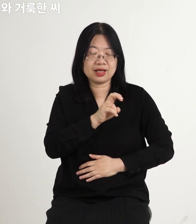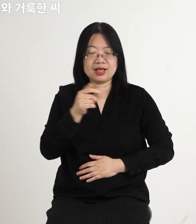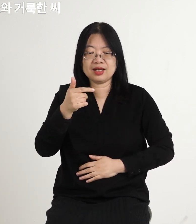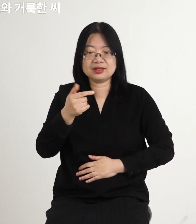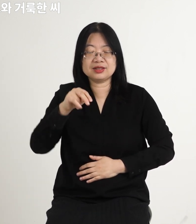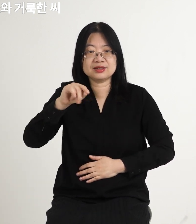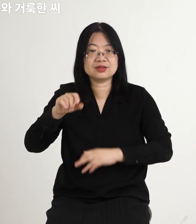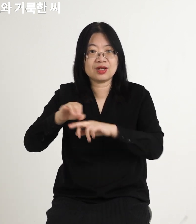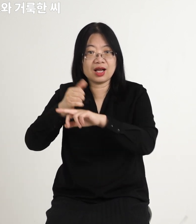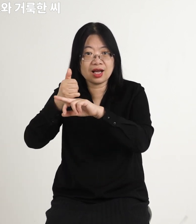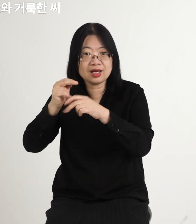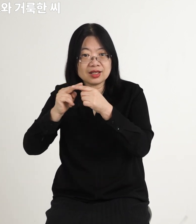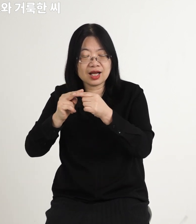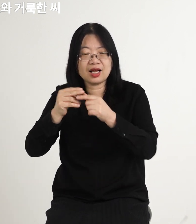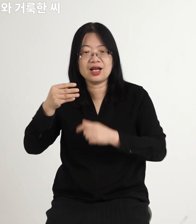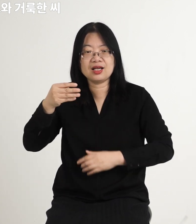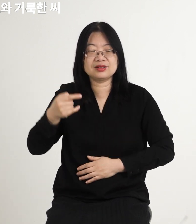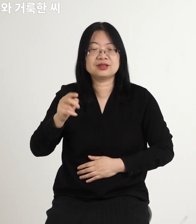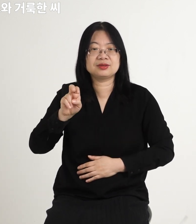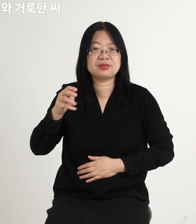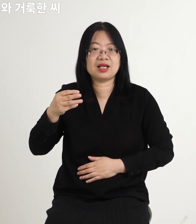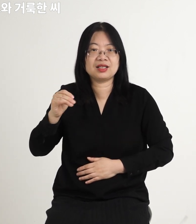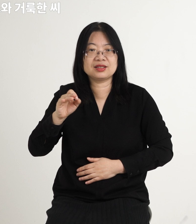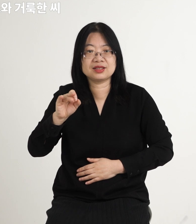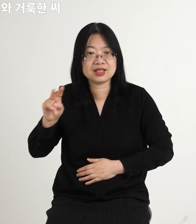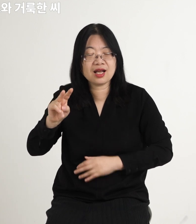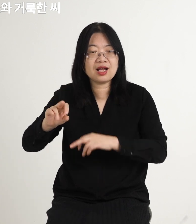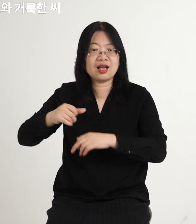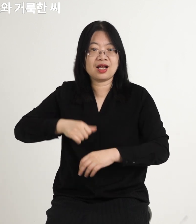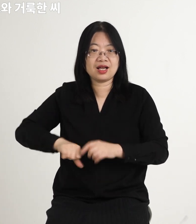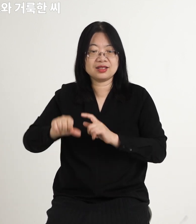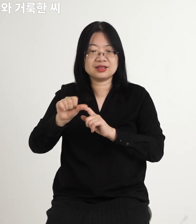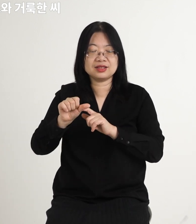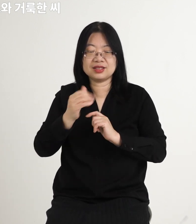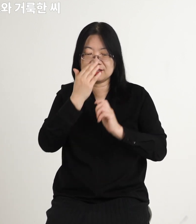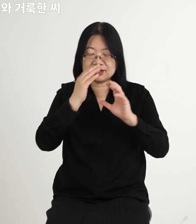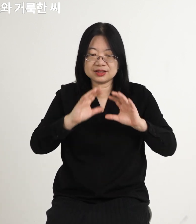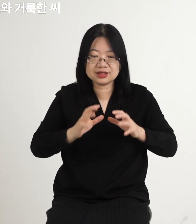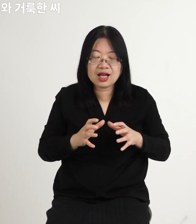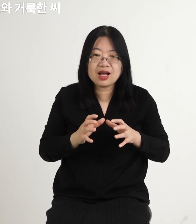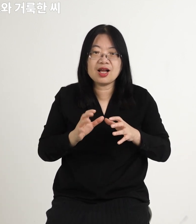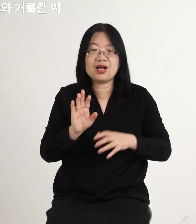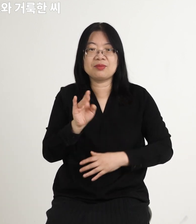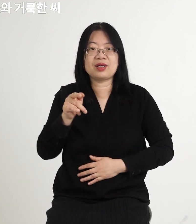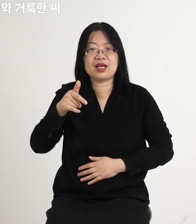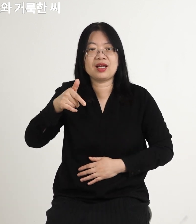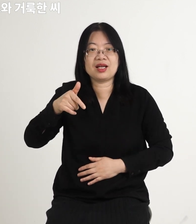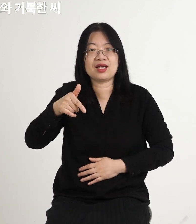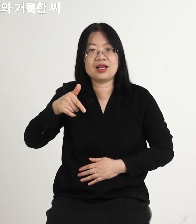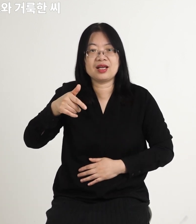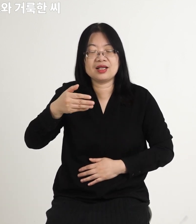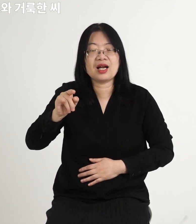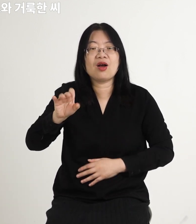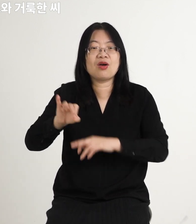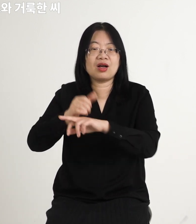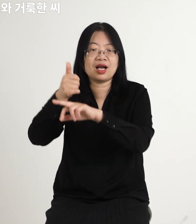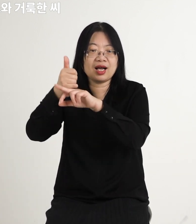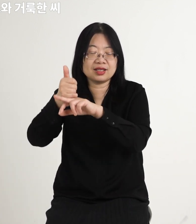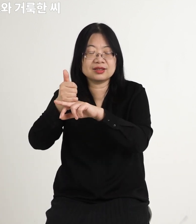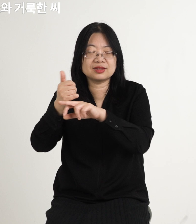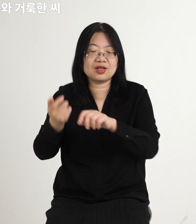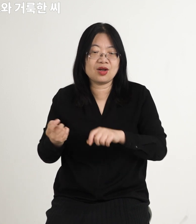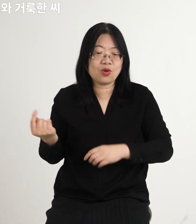왕과 르말리아의 아들 이스라엘의 베가 왕이 올라와서